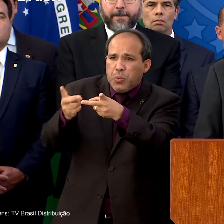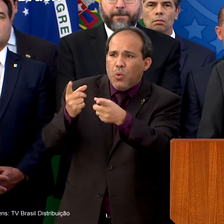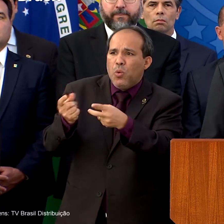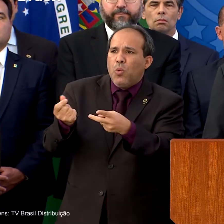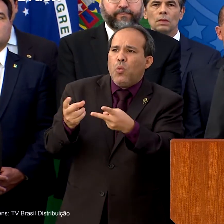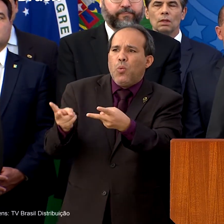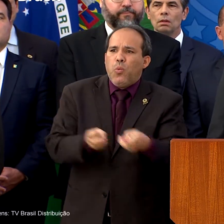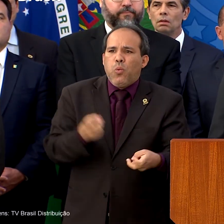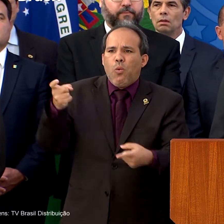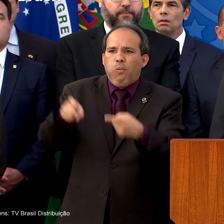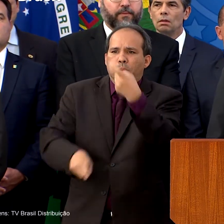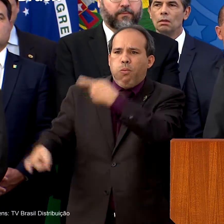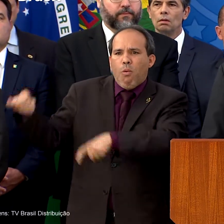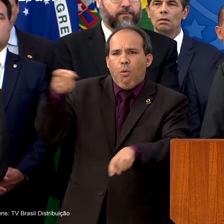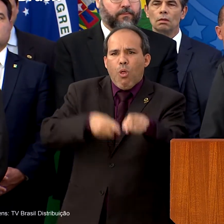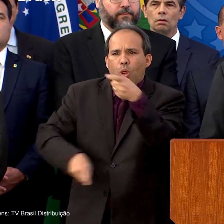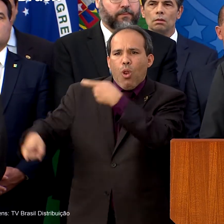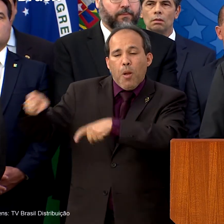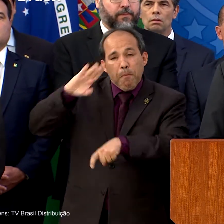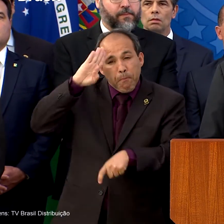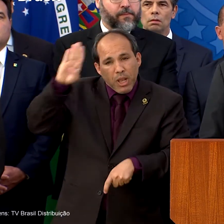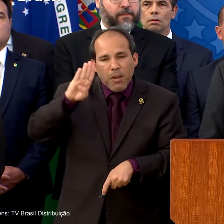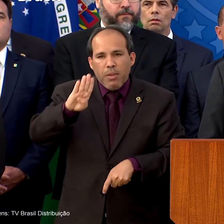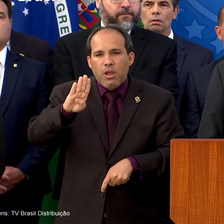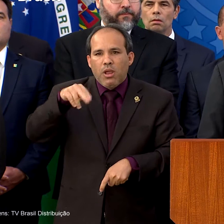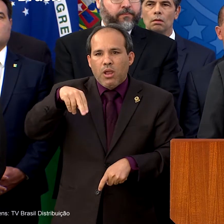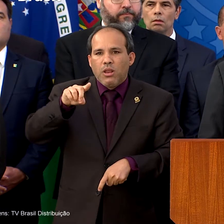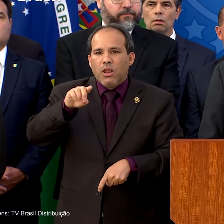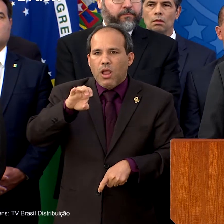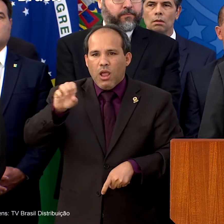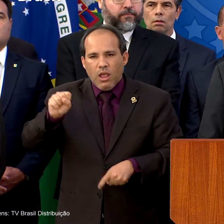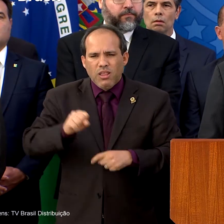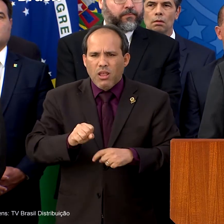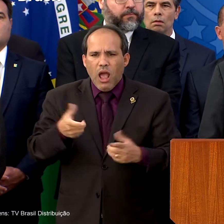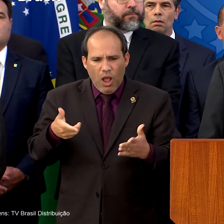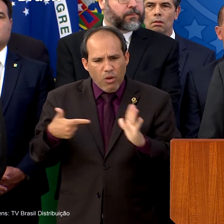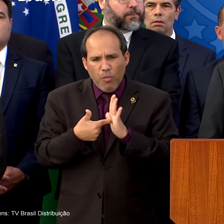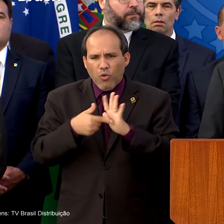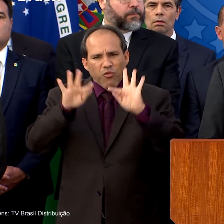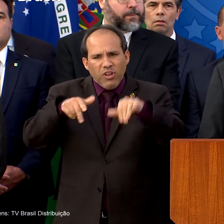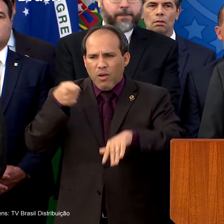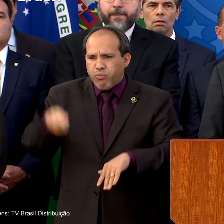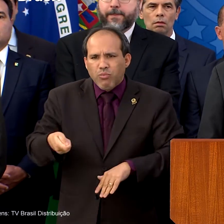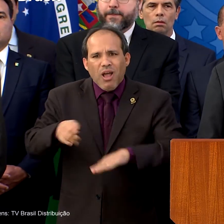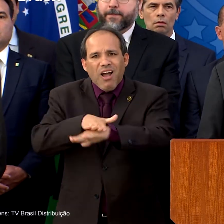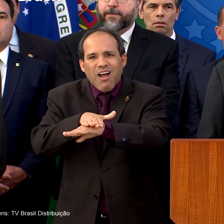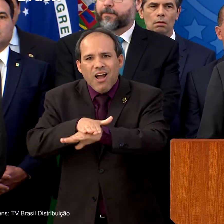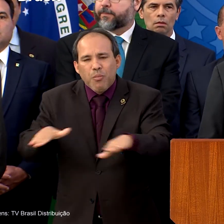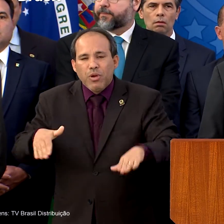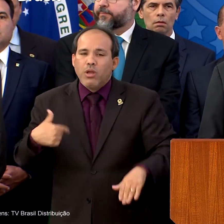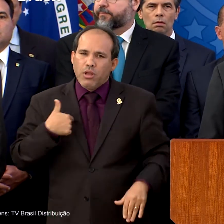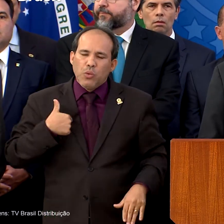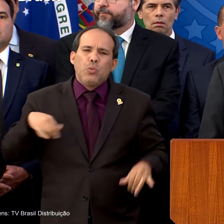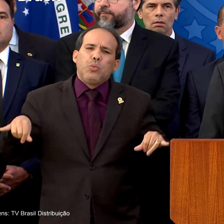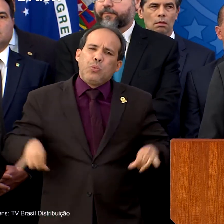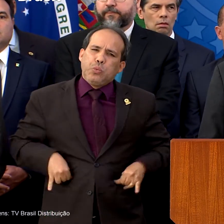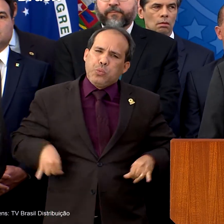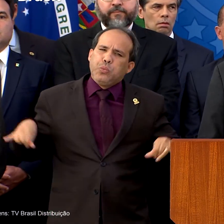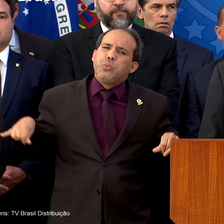e especial dns e nós botamos um ponto final nisso isso foi muito caro para